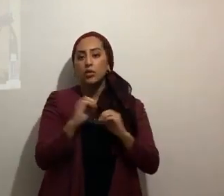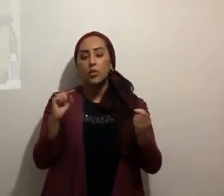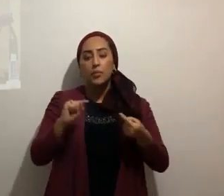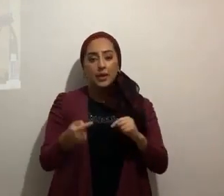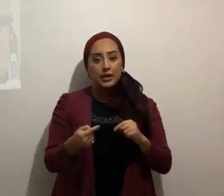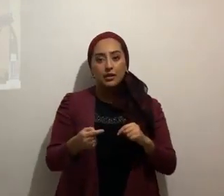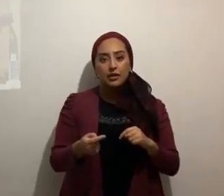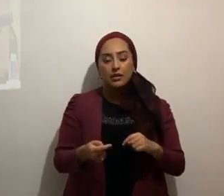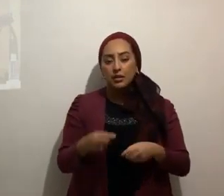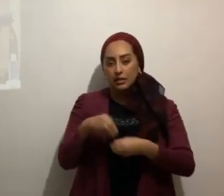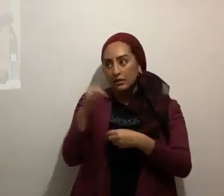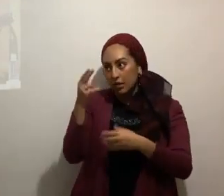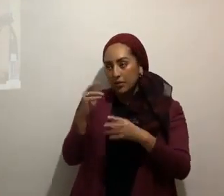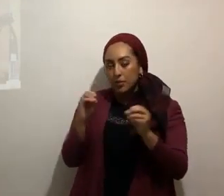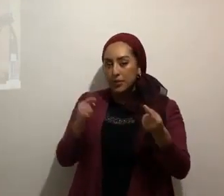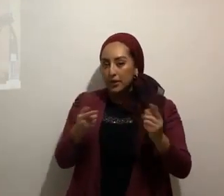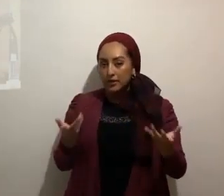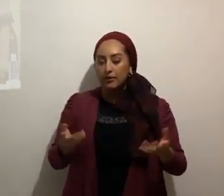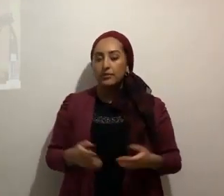Menos en Yahweh, ¿verdad?